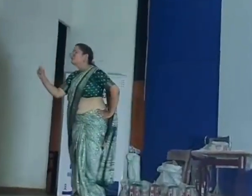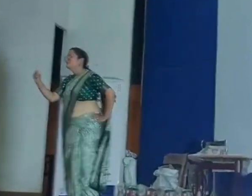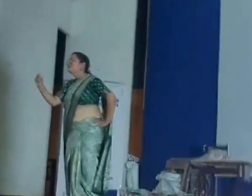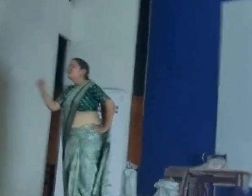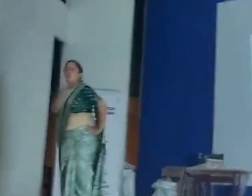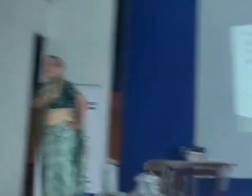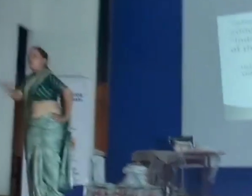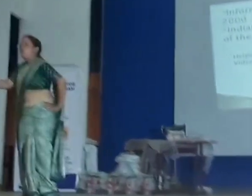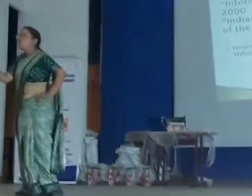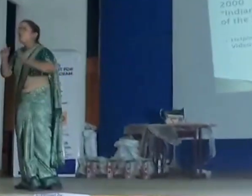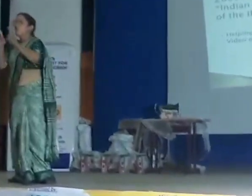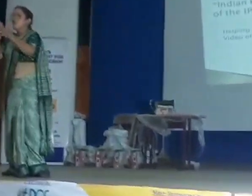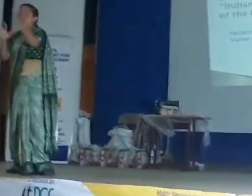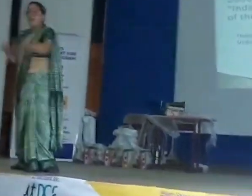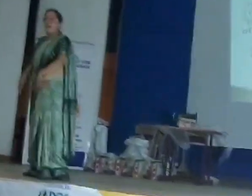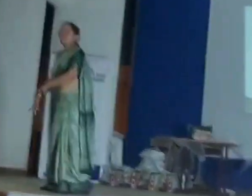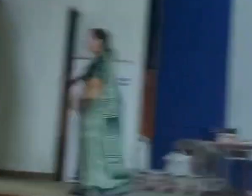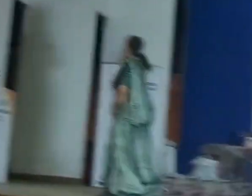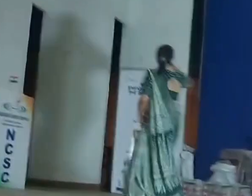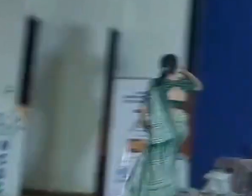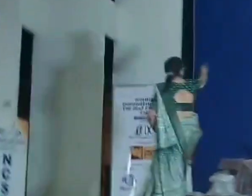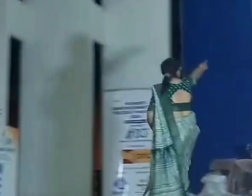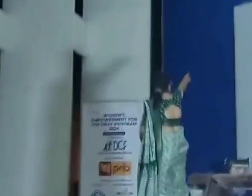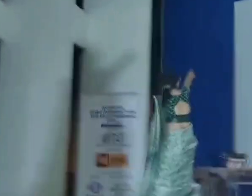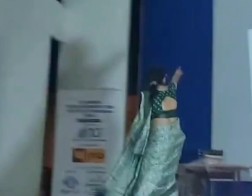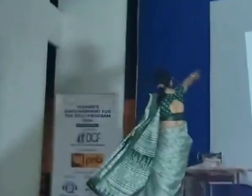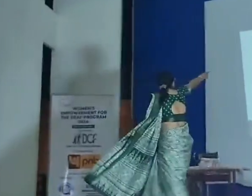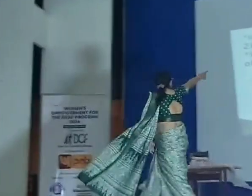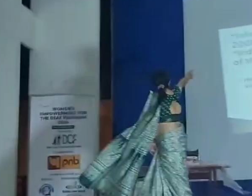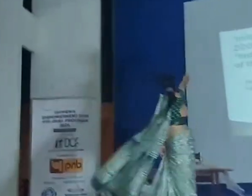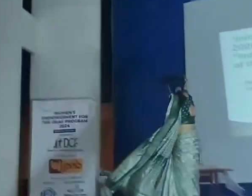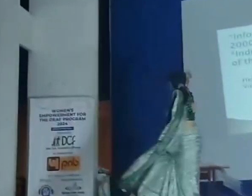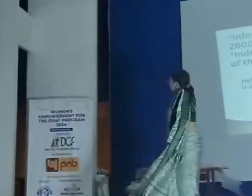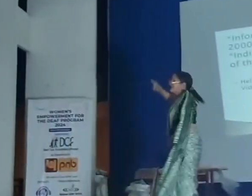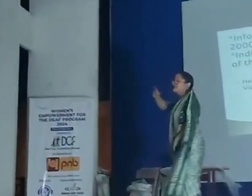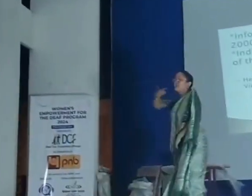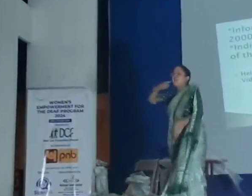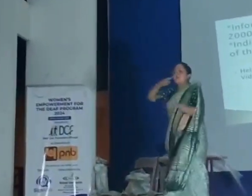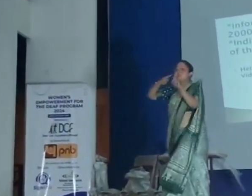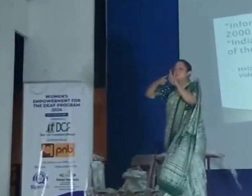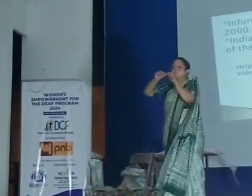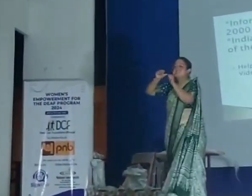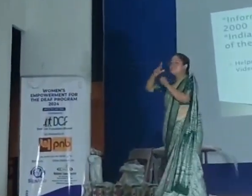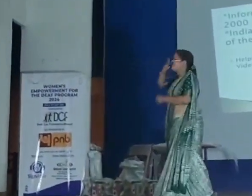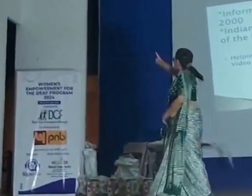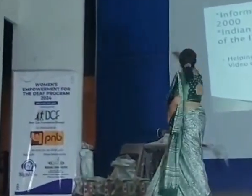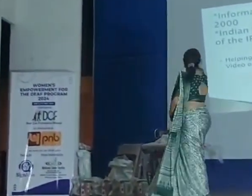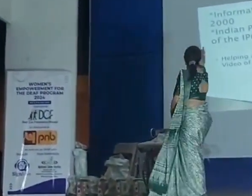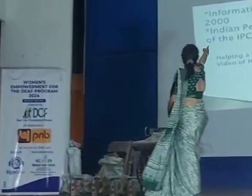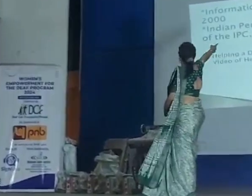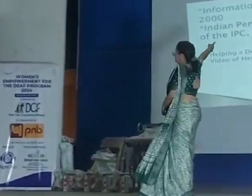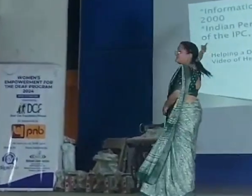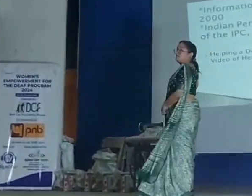हूँ कि आप किसी भी लड़की के साथ ऐसा सोच रहे हो कि पहला फंस गया पैसा कर लेंगे तो ऐसा नहीं कर सकते। आप देख पा रहे हैं इन्फॉर्मेशन टेक्नोलॉजी एक्ट